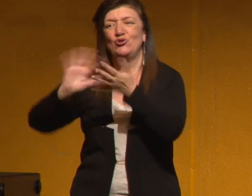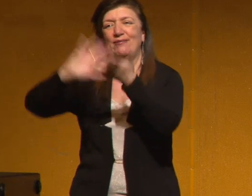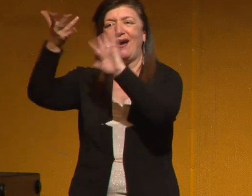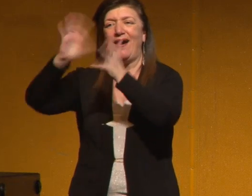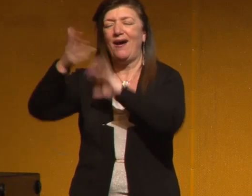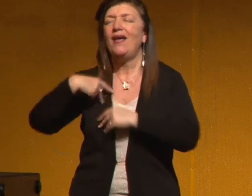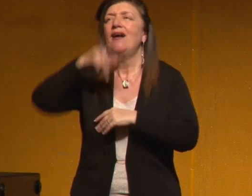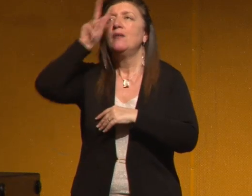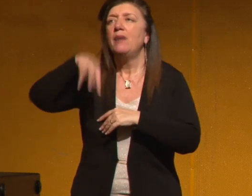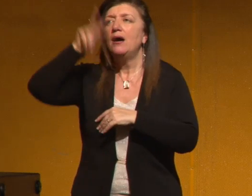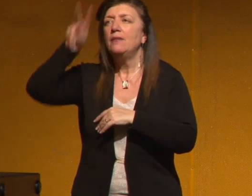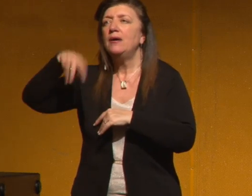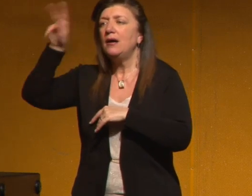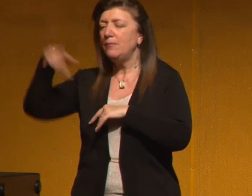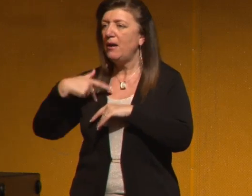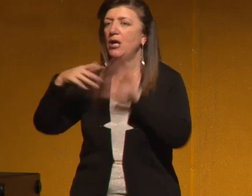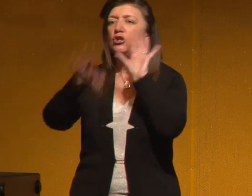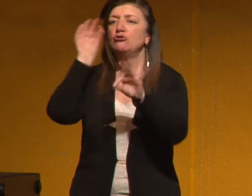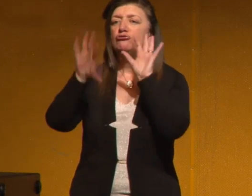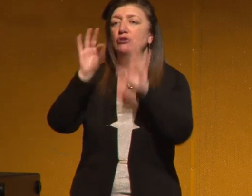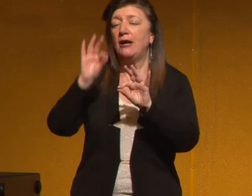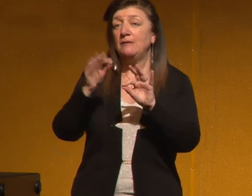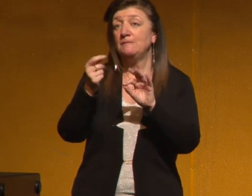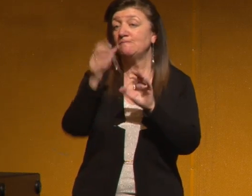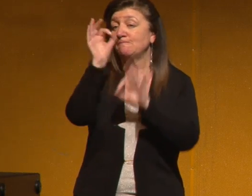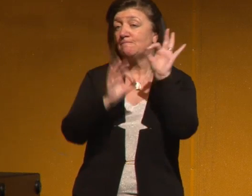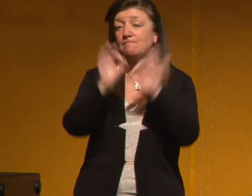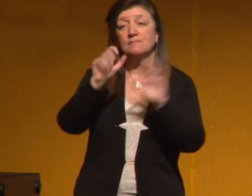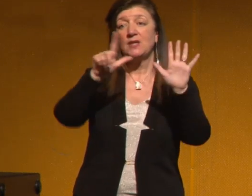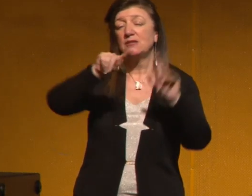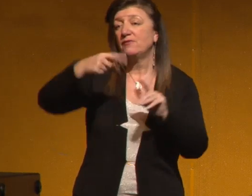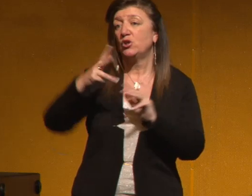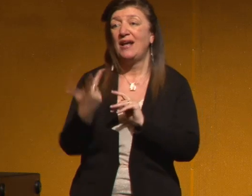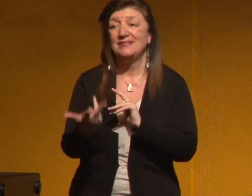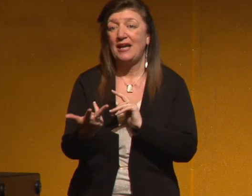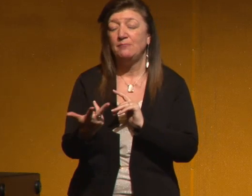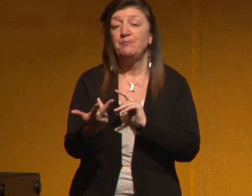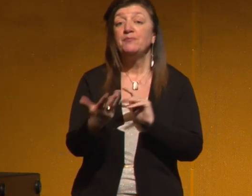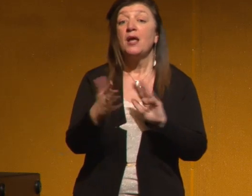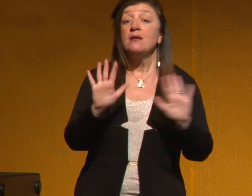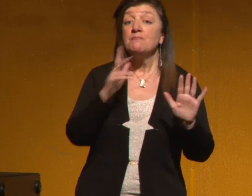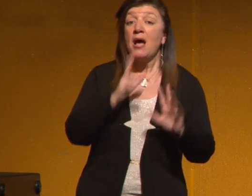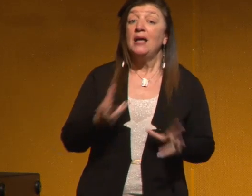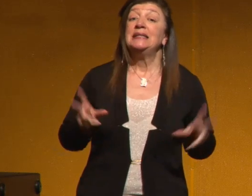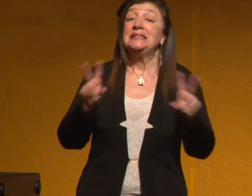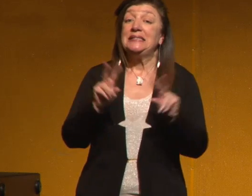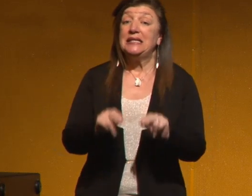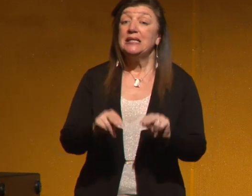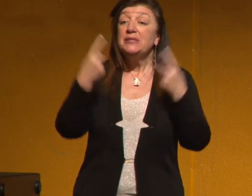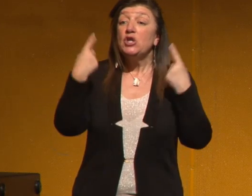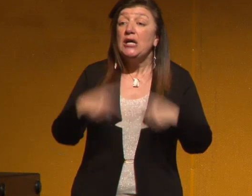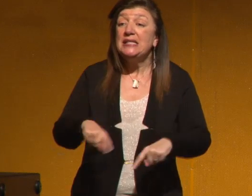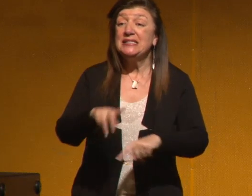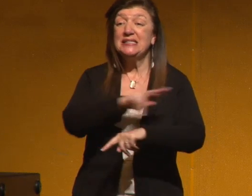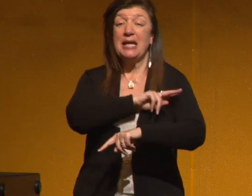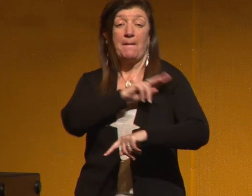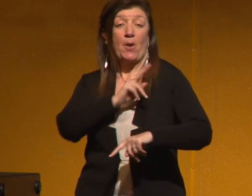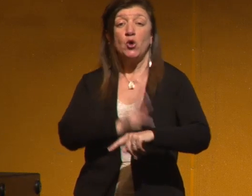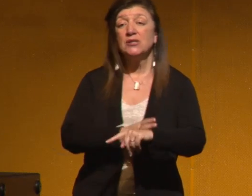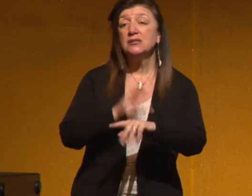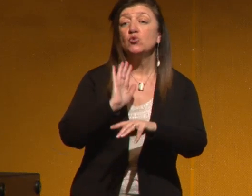l'istat viene scelta dal 73 per cento dei lettori ma anche ripeto quel potenzialmente illimitato